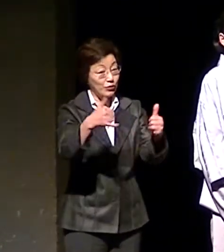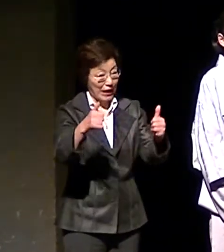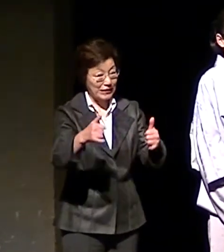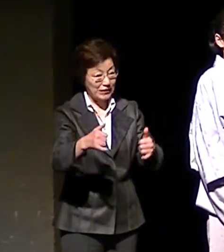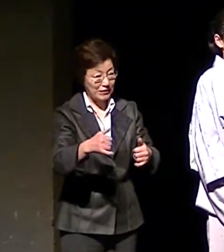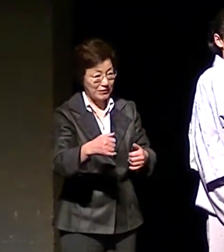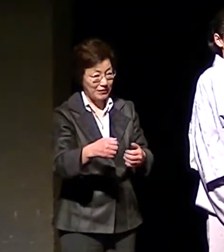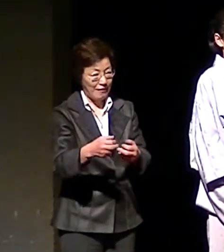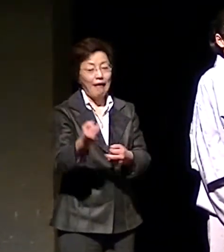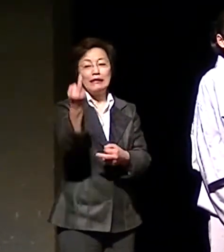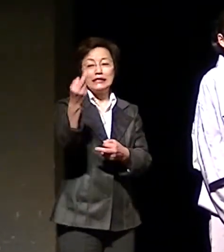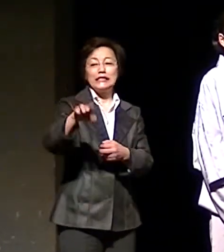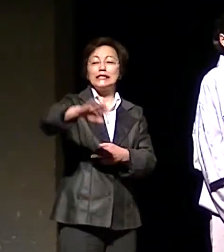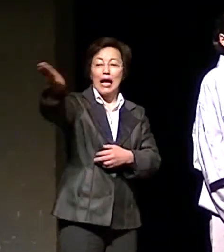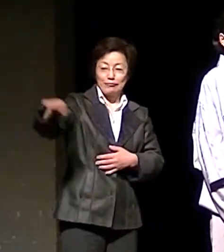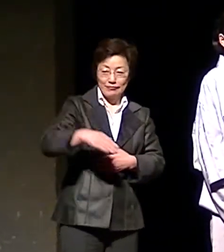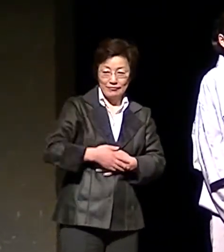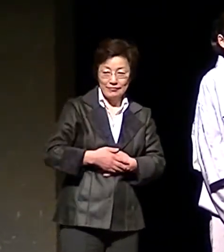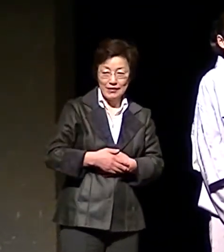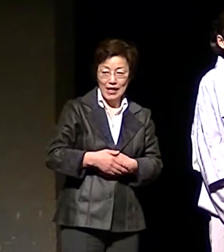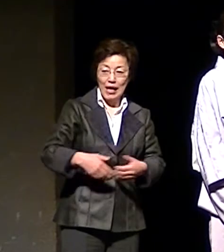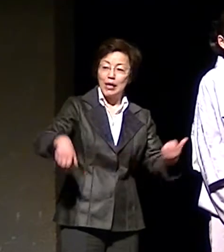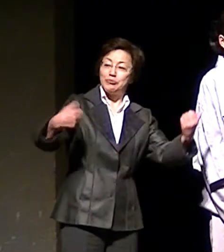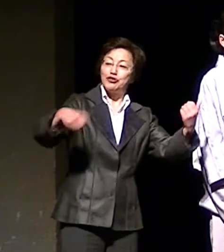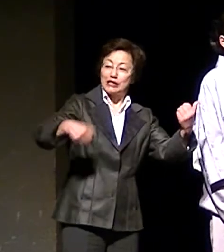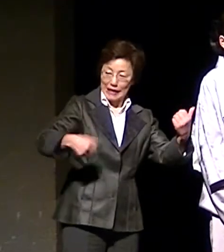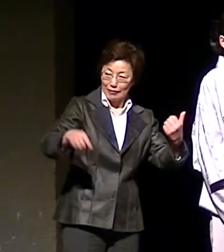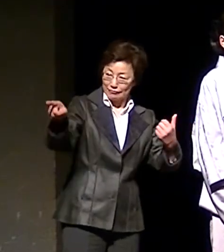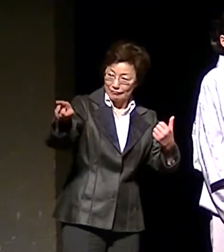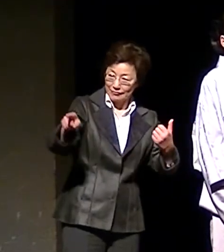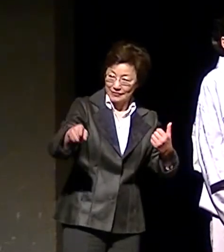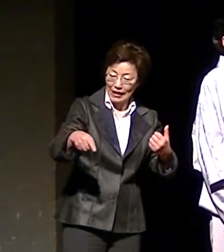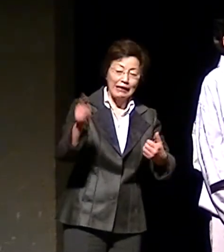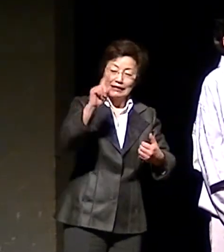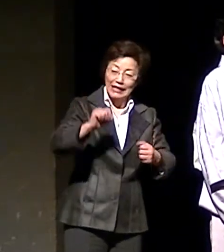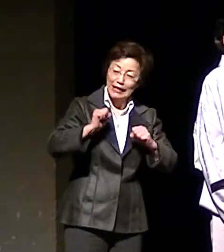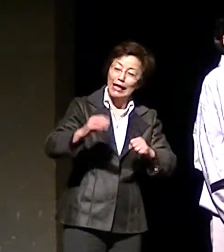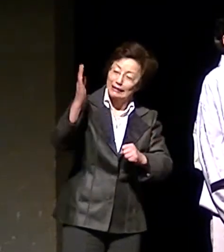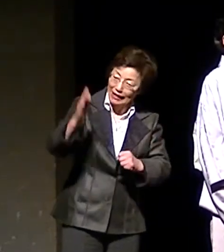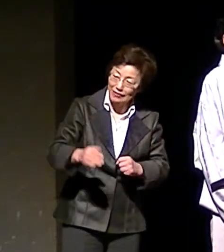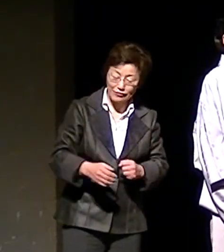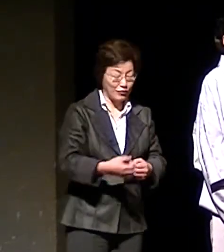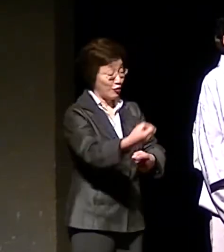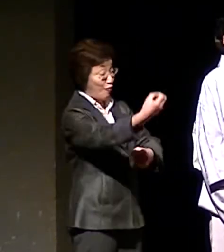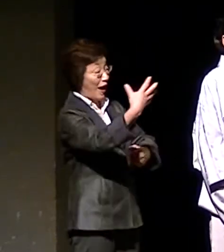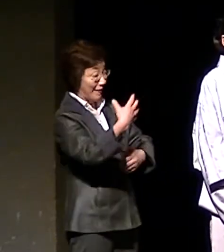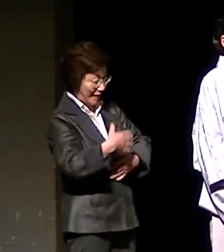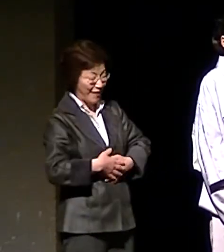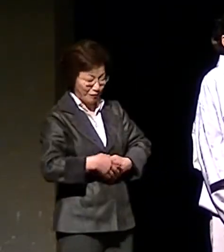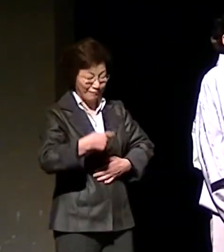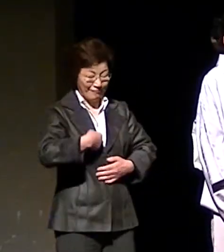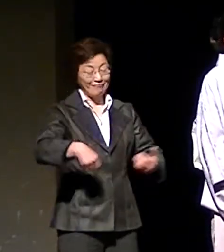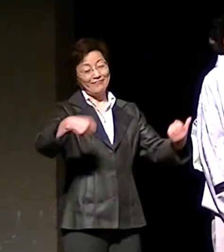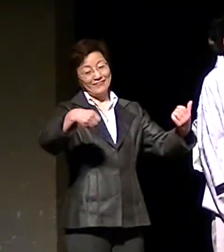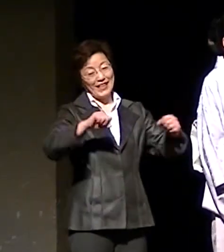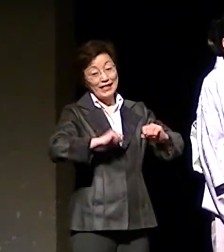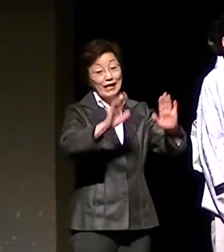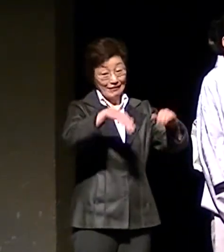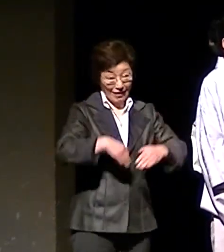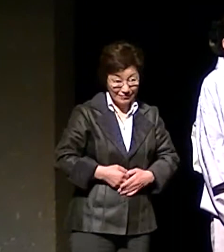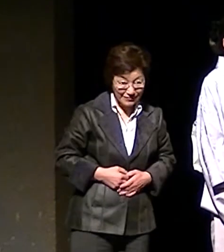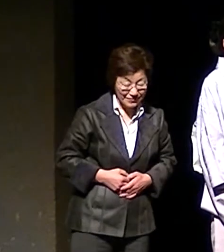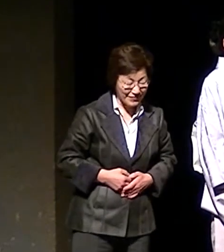ちミュージシャンなのか、なんかやってくれと声をいただき演奏しました。その時